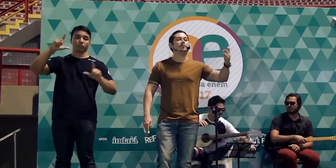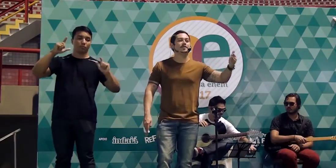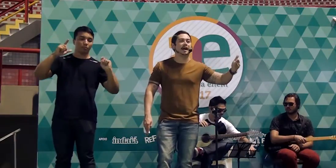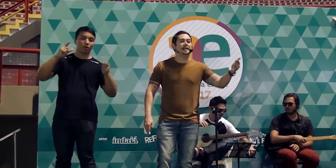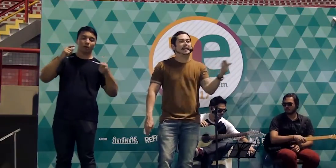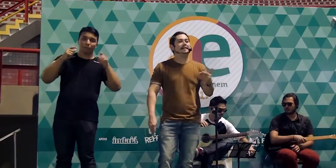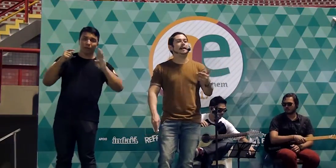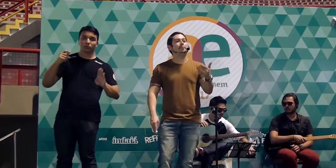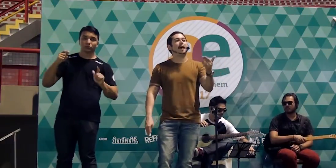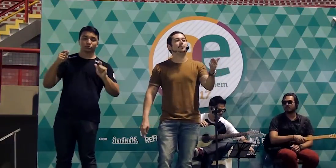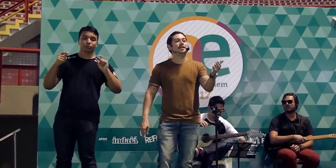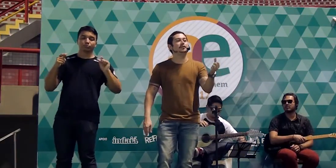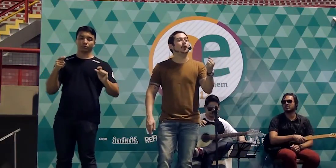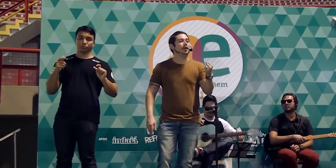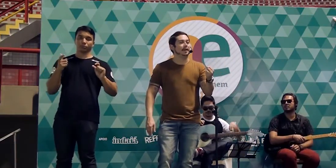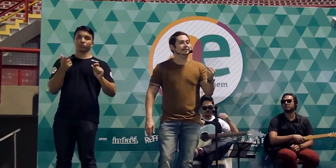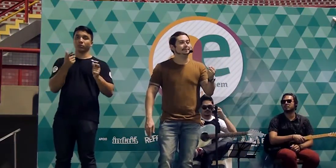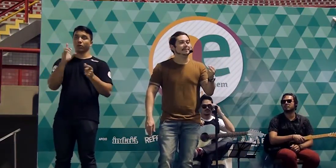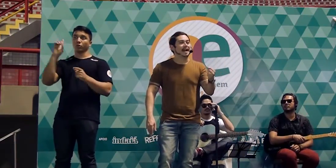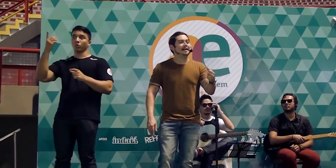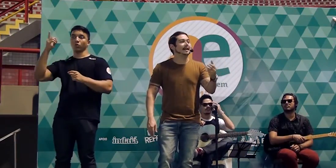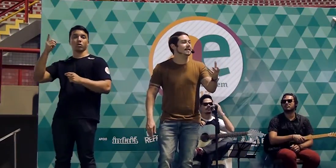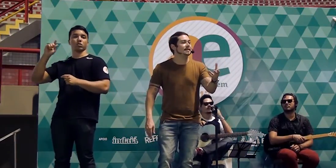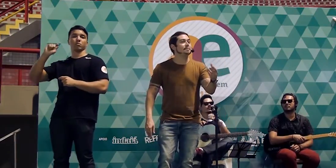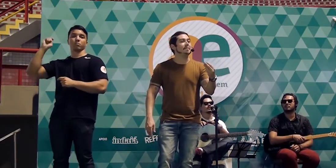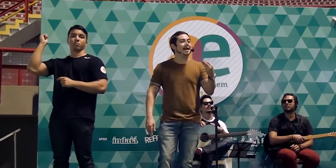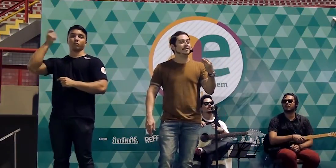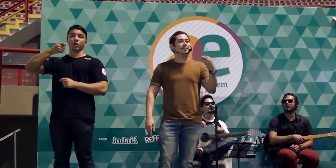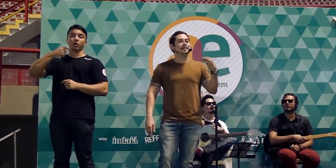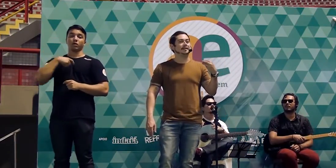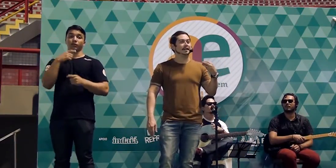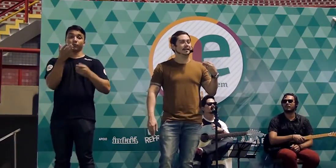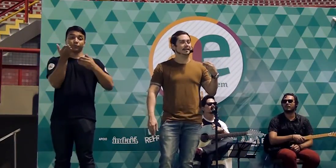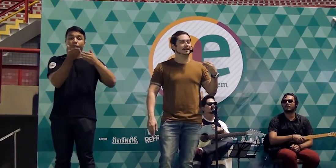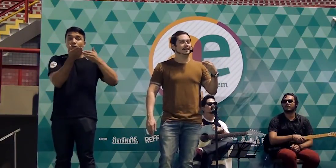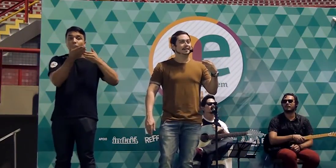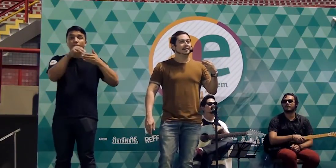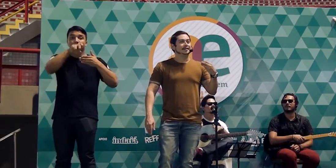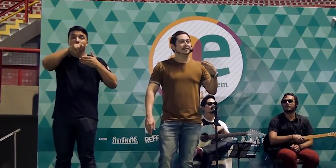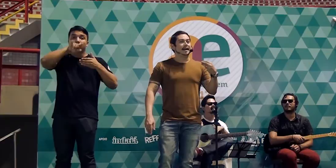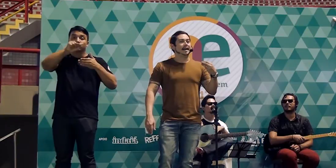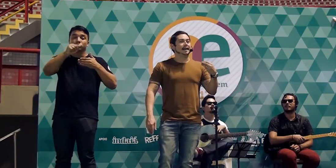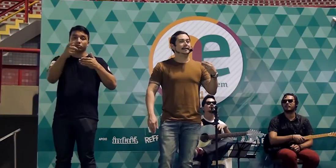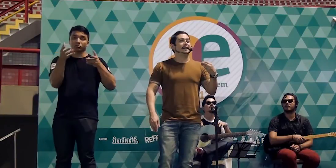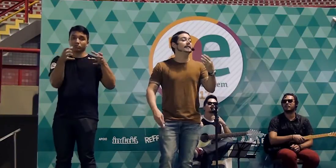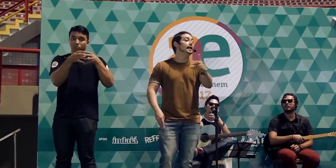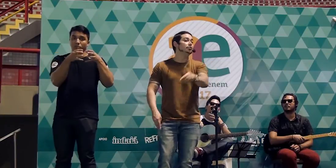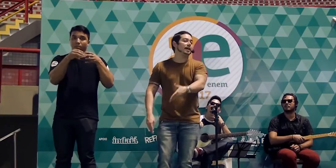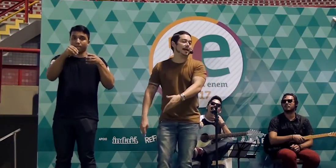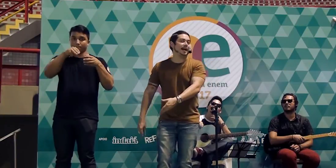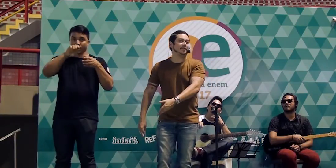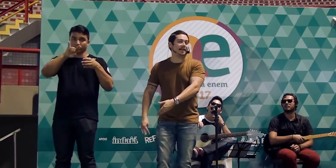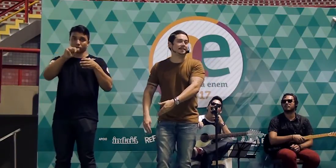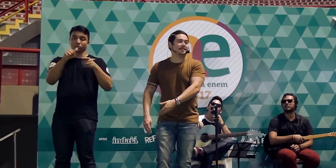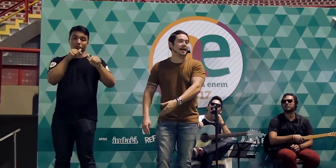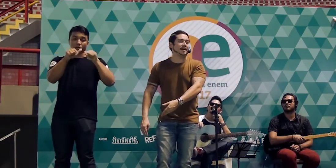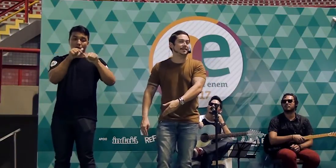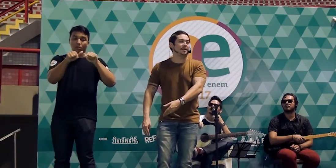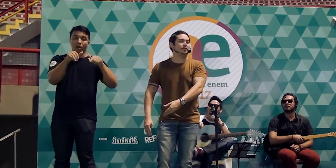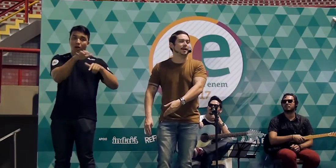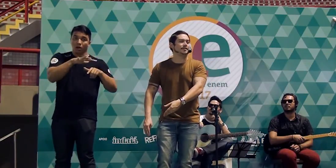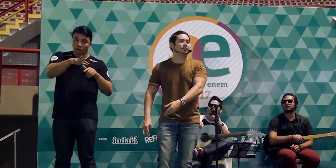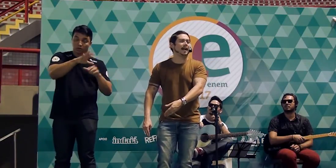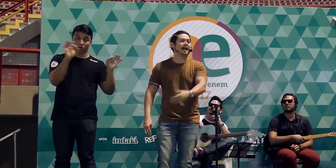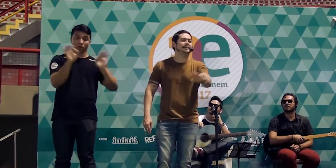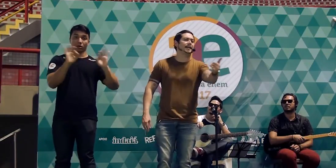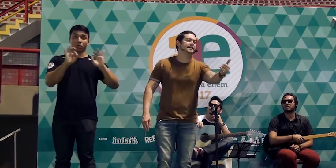melhores pagos lá e ainda eram pagos em dólar, a classe média brasileira, que não trabalhava nessas áreas